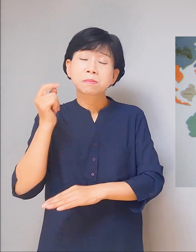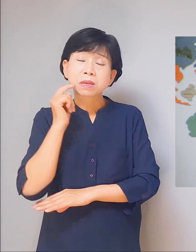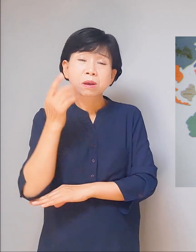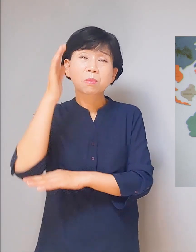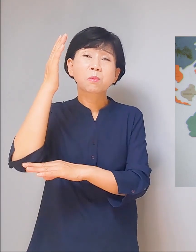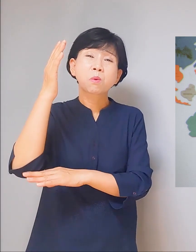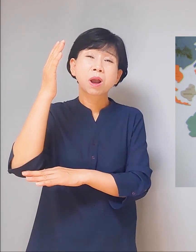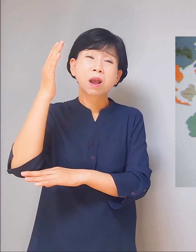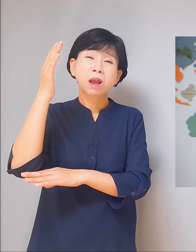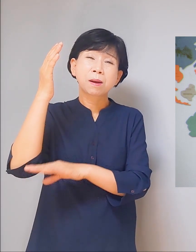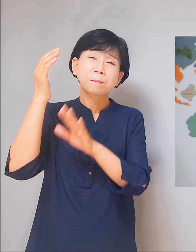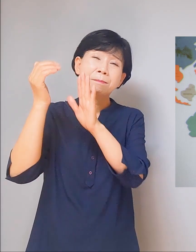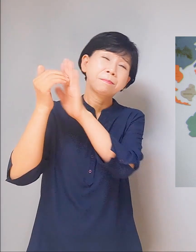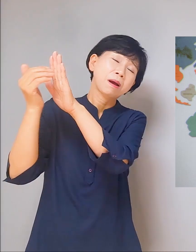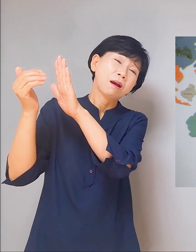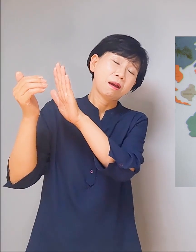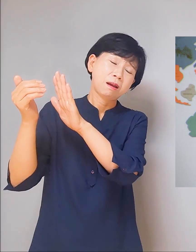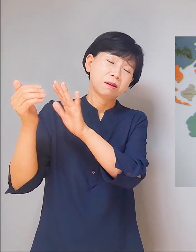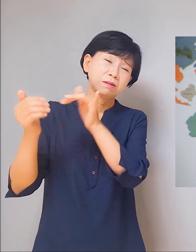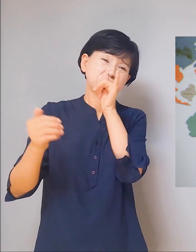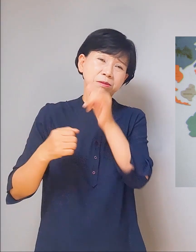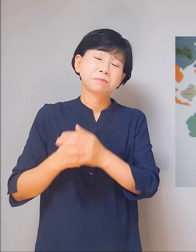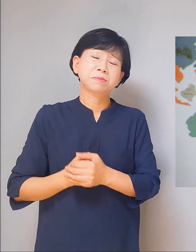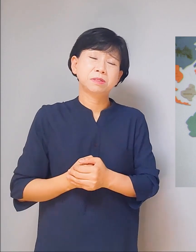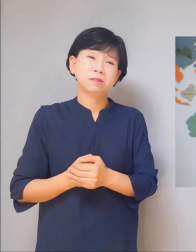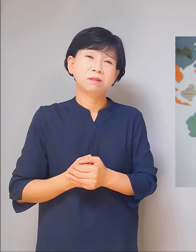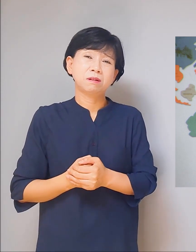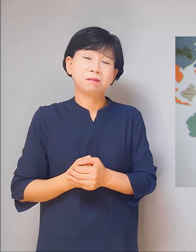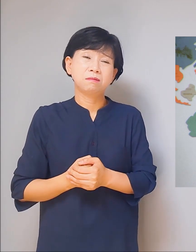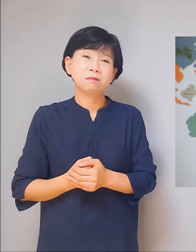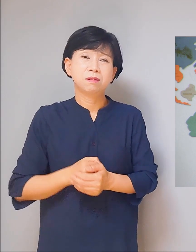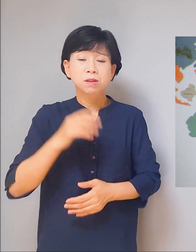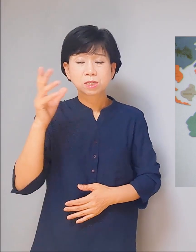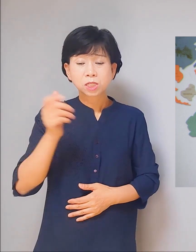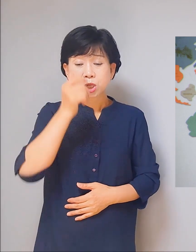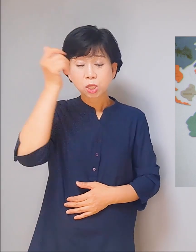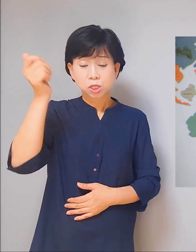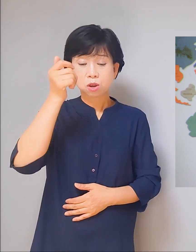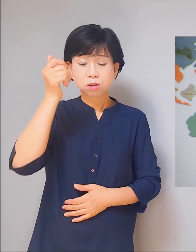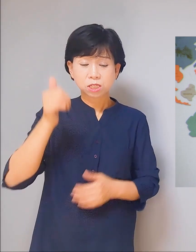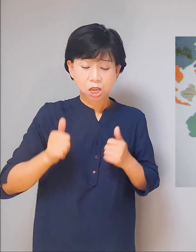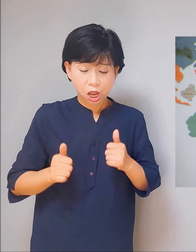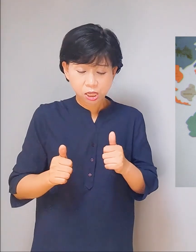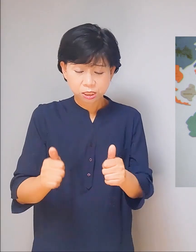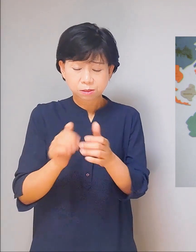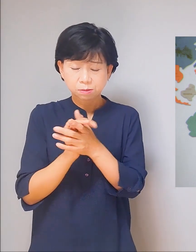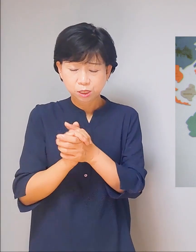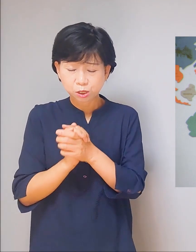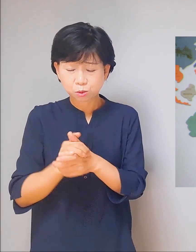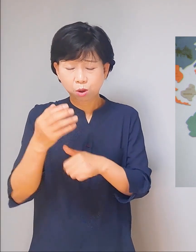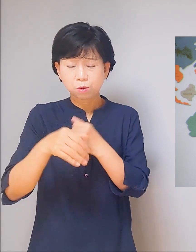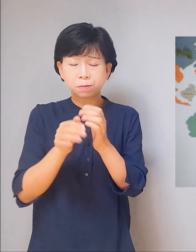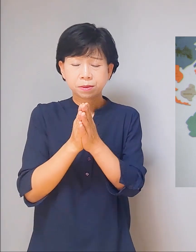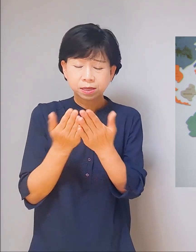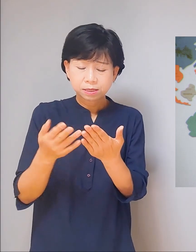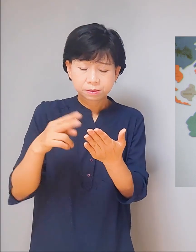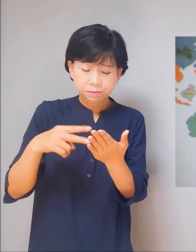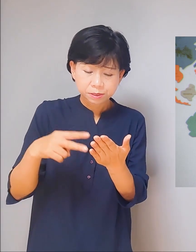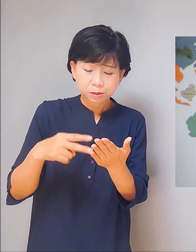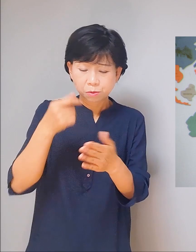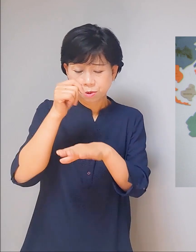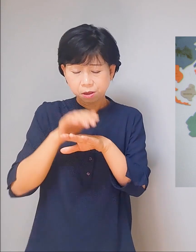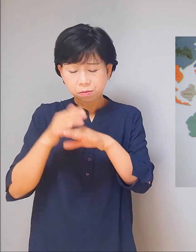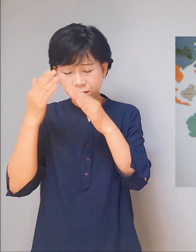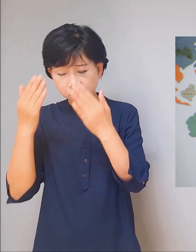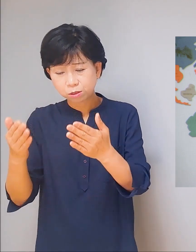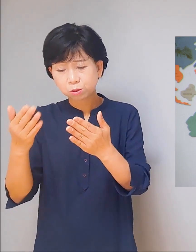가리웁니다. 성령은 경건 생활에 열심을 내게 만드십니다. 말씀 가운데, 기도 가운데, 찬양 가운데, 예배